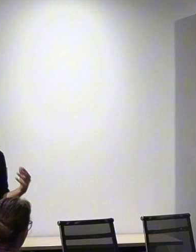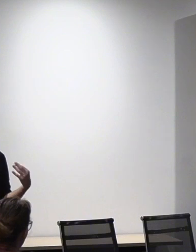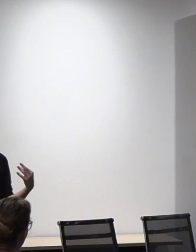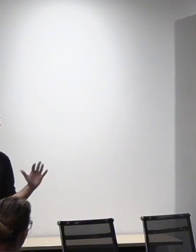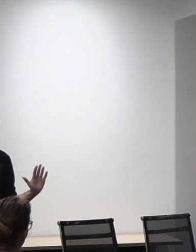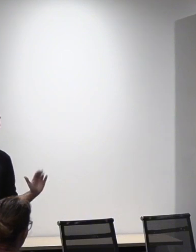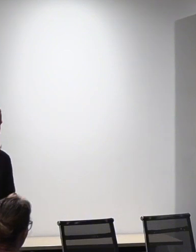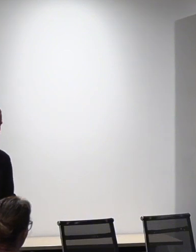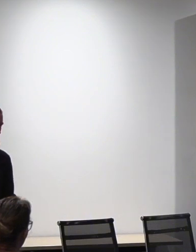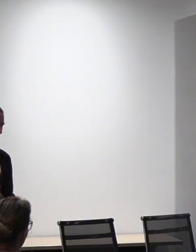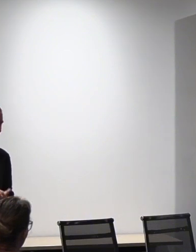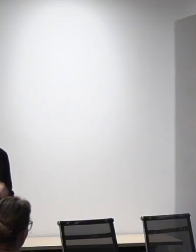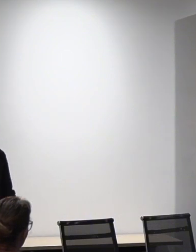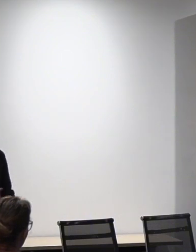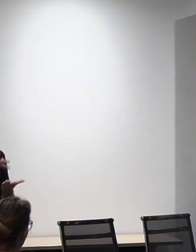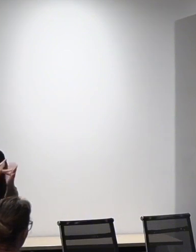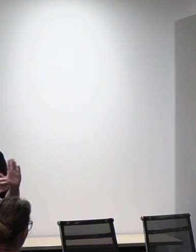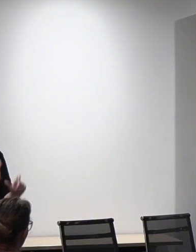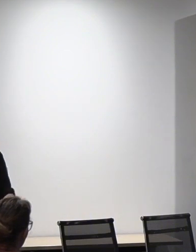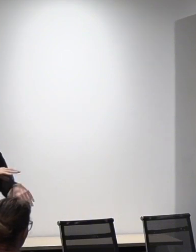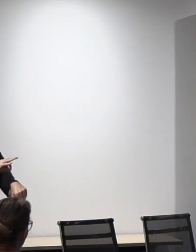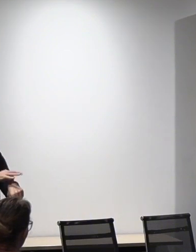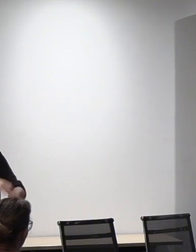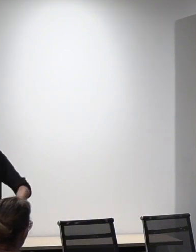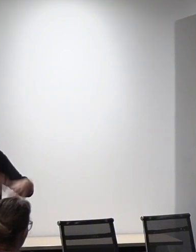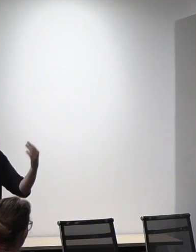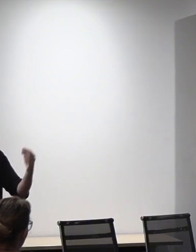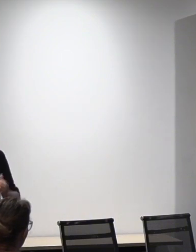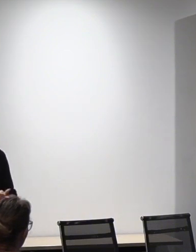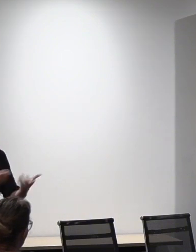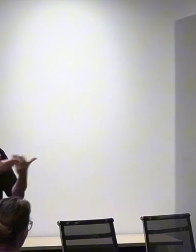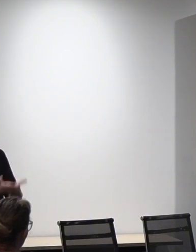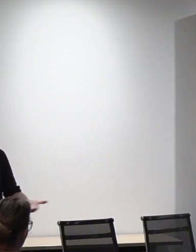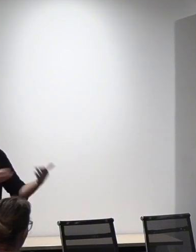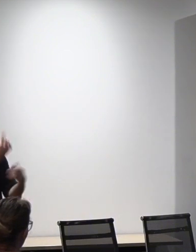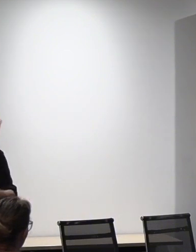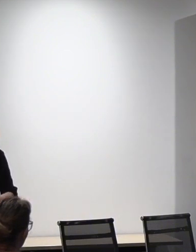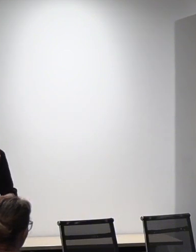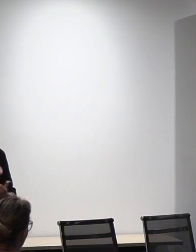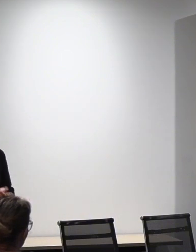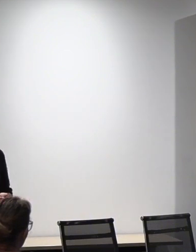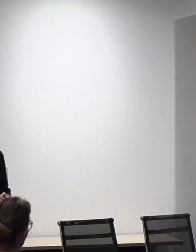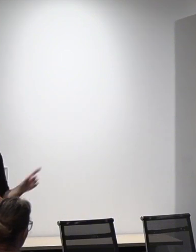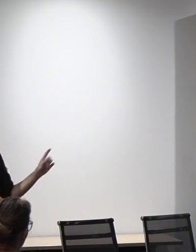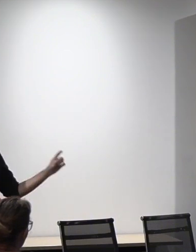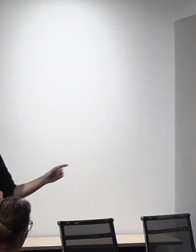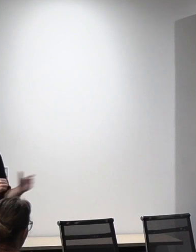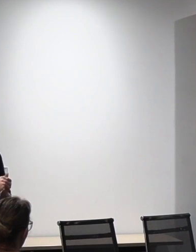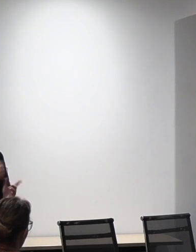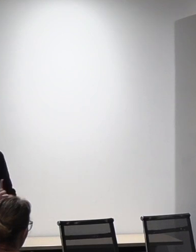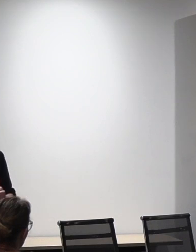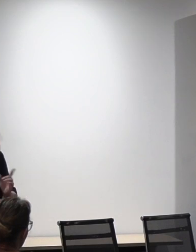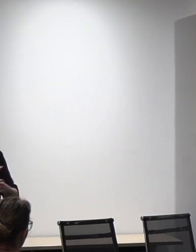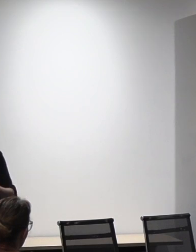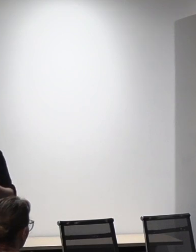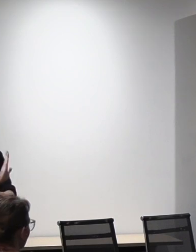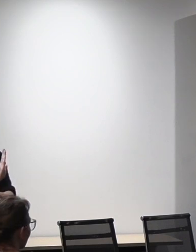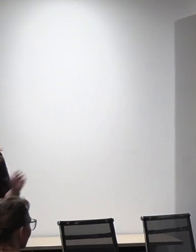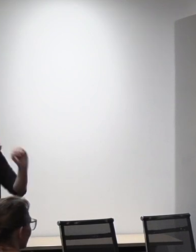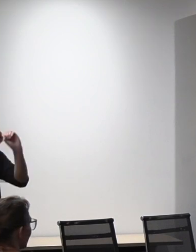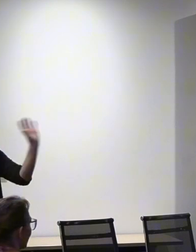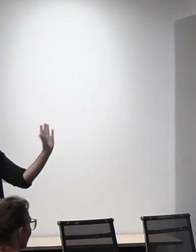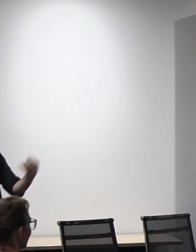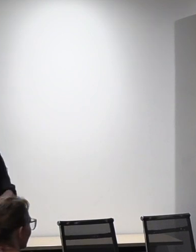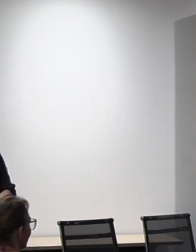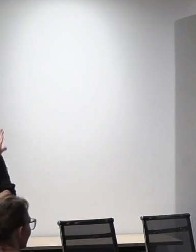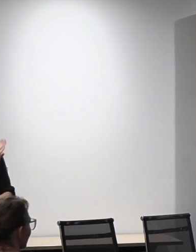fait, ça s'adresse à tous les malades. Et je veux dire dans ma petite présentation éclairage éthique, je vais essayer de vous dire, vous le savez